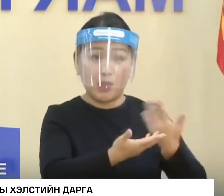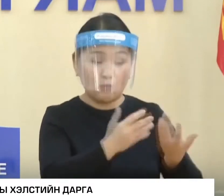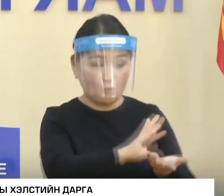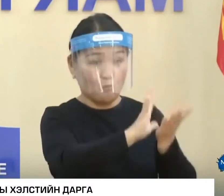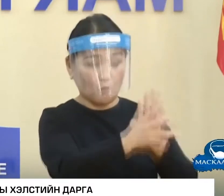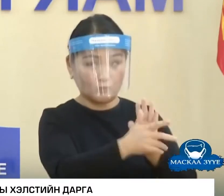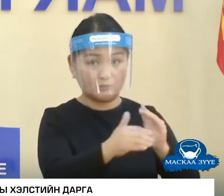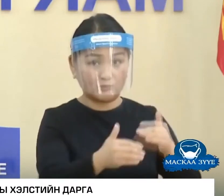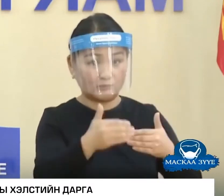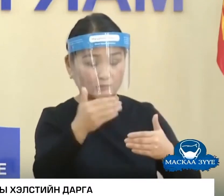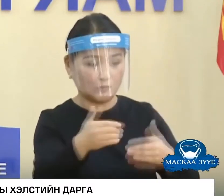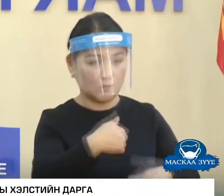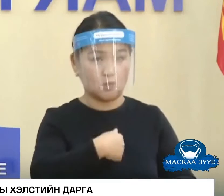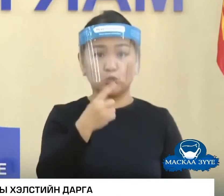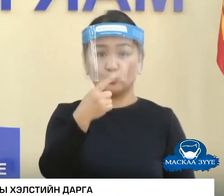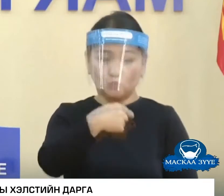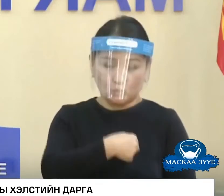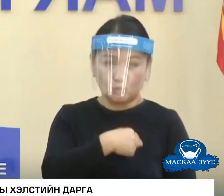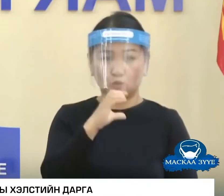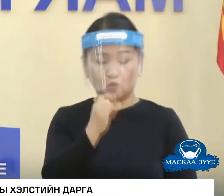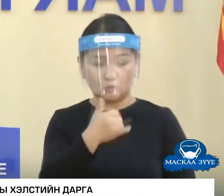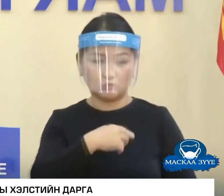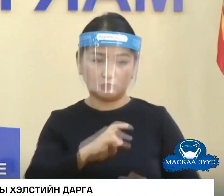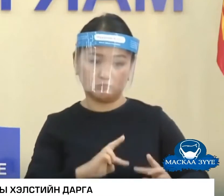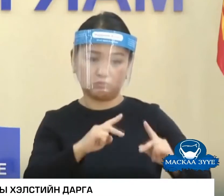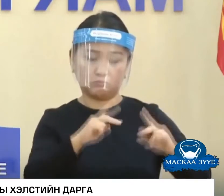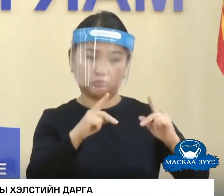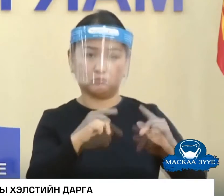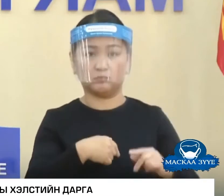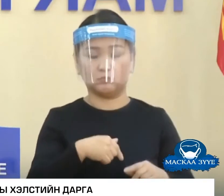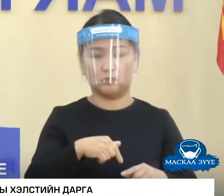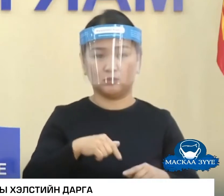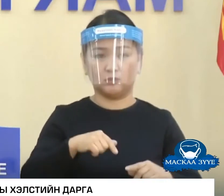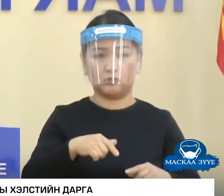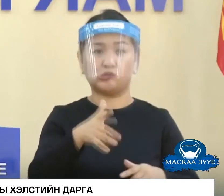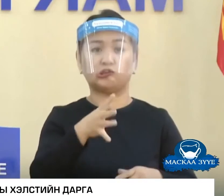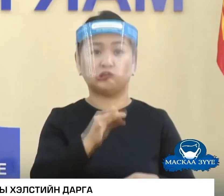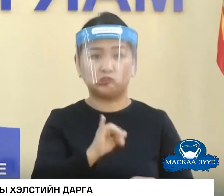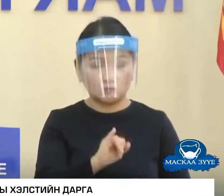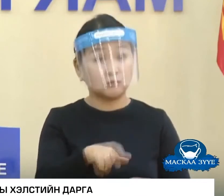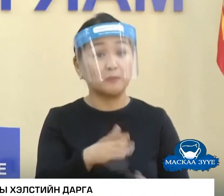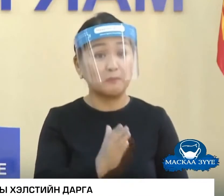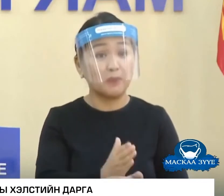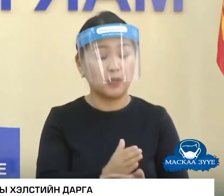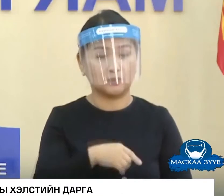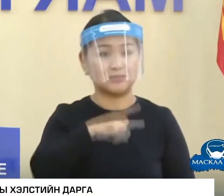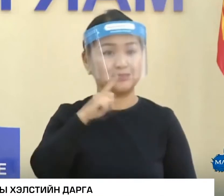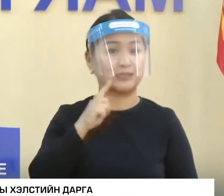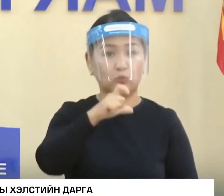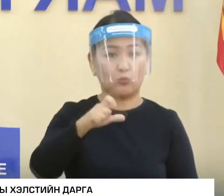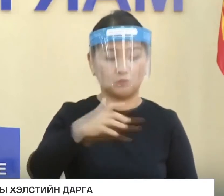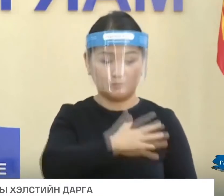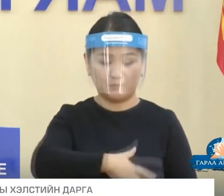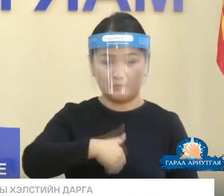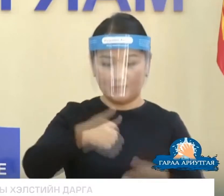гаржж байнаа. За энэ нь өл татархоу нэгэн өдөө хүгцээгар өргэлчээж байгаа өвчараа салу чудын хоудуул биын өрүүл мэн